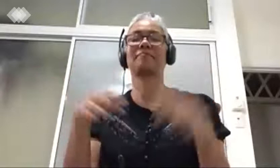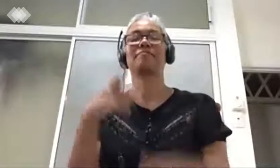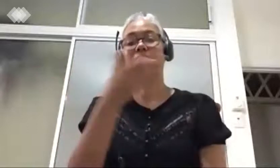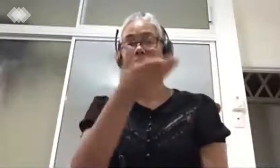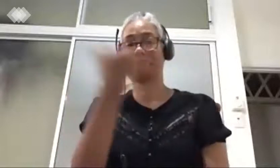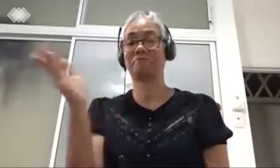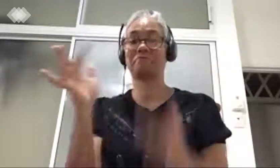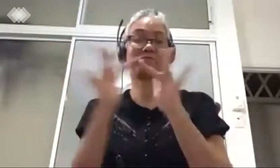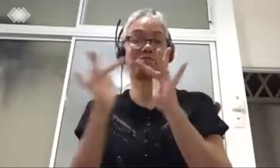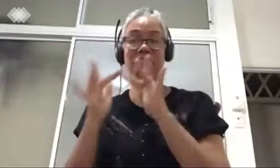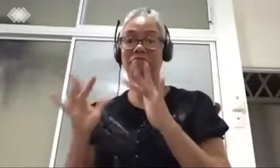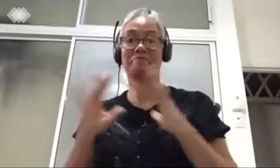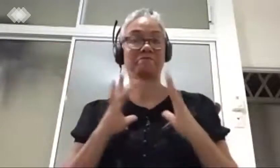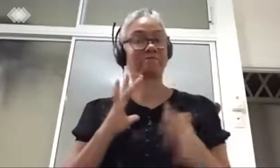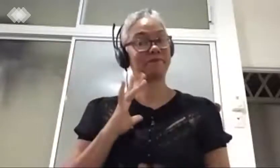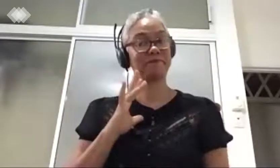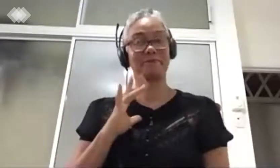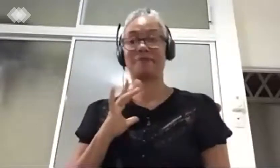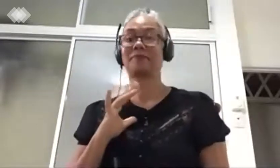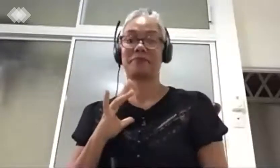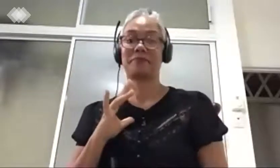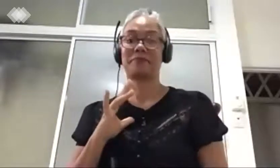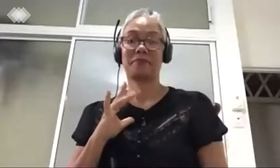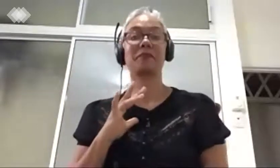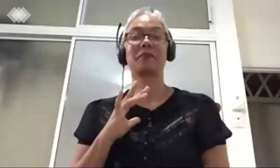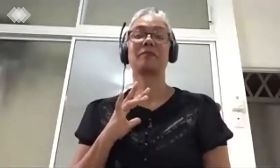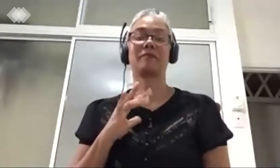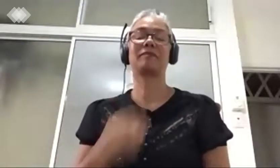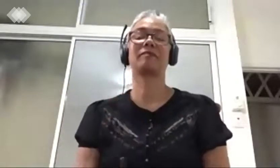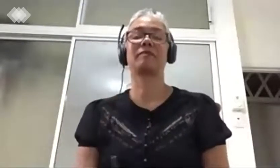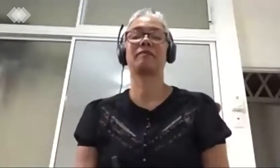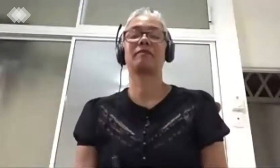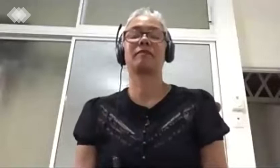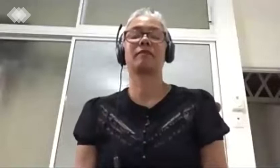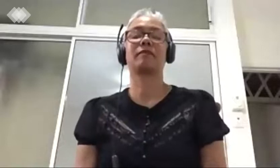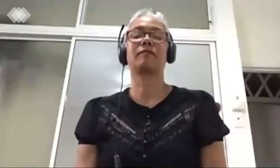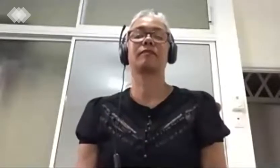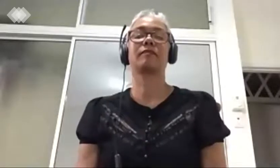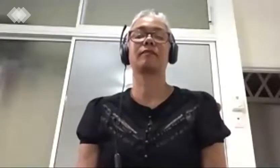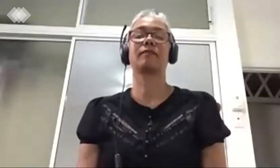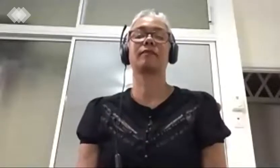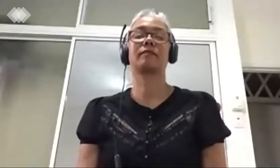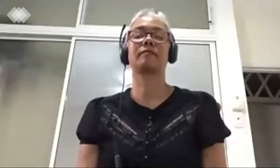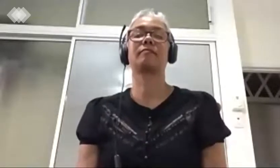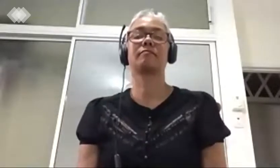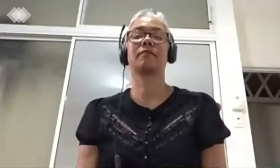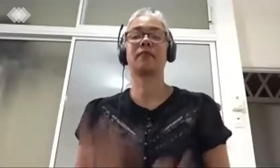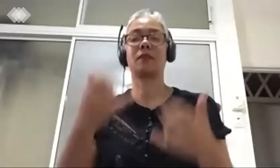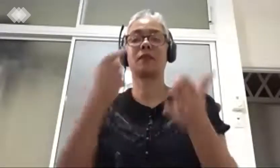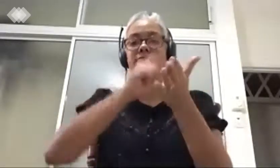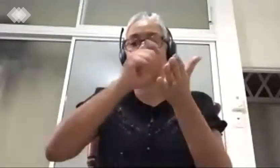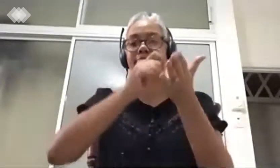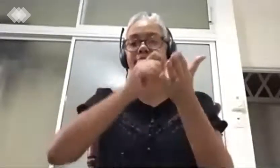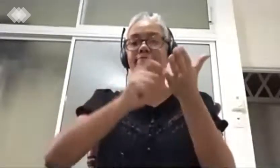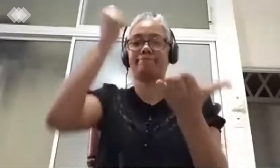Jairo, esta actividad se enmarca en el convenio Alianza.